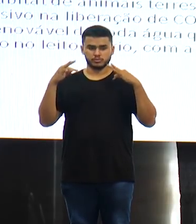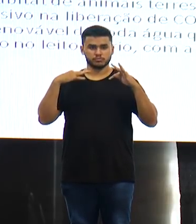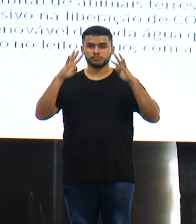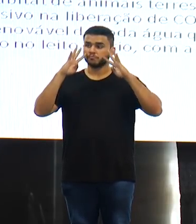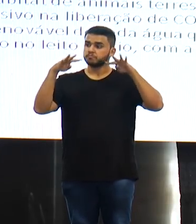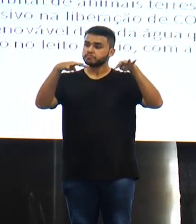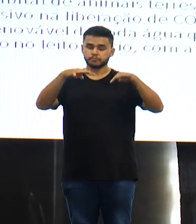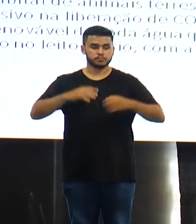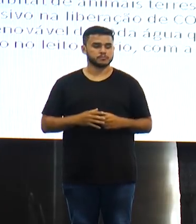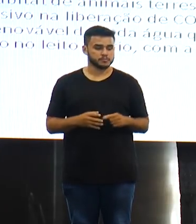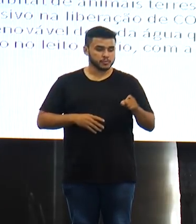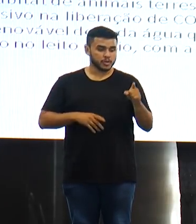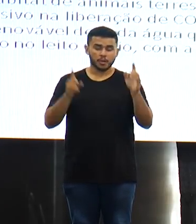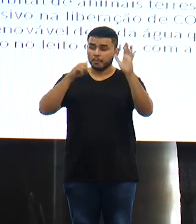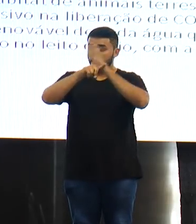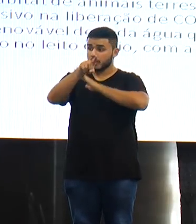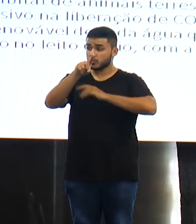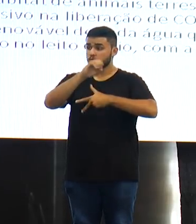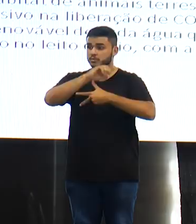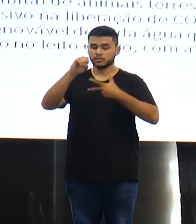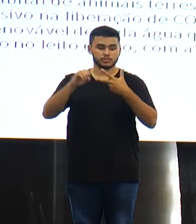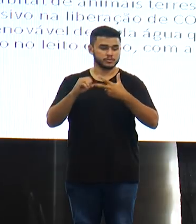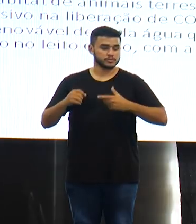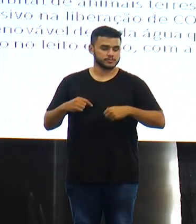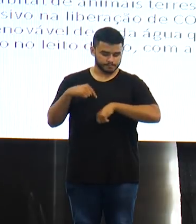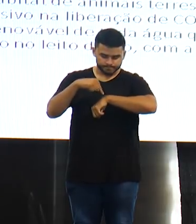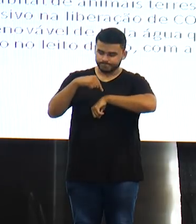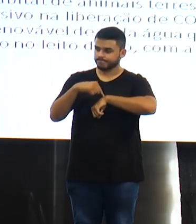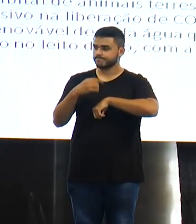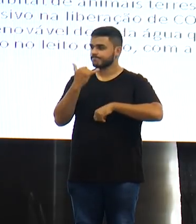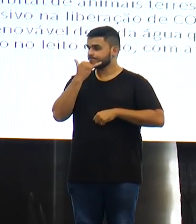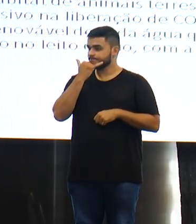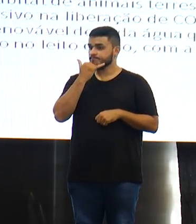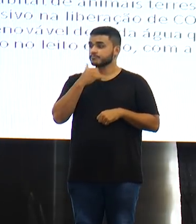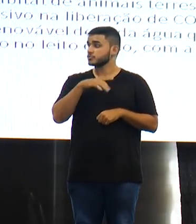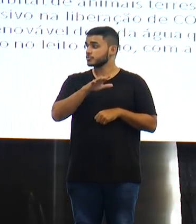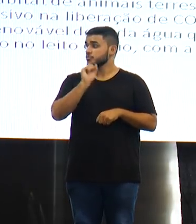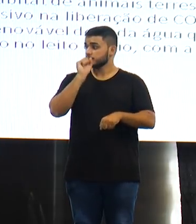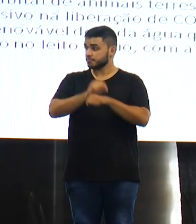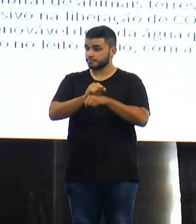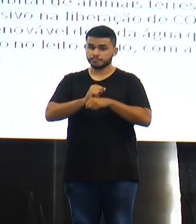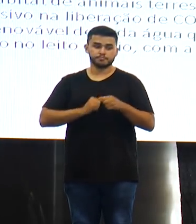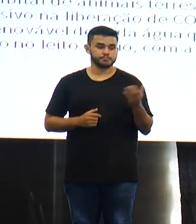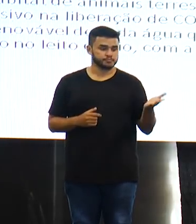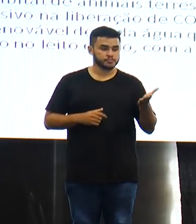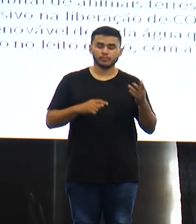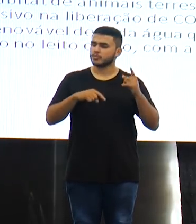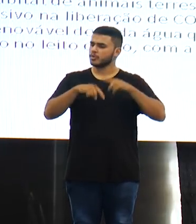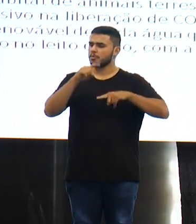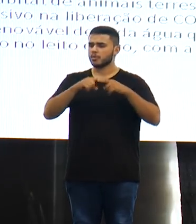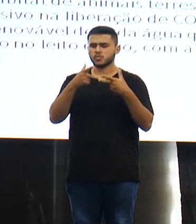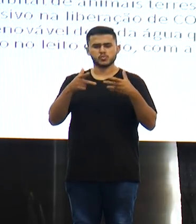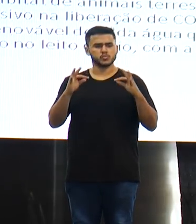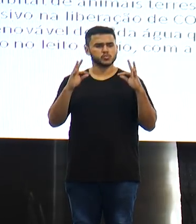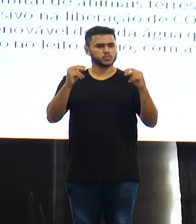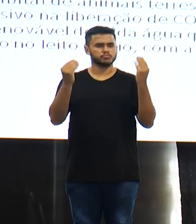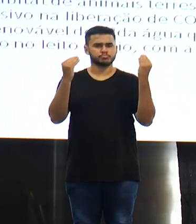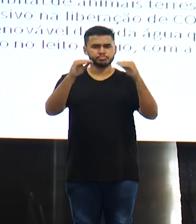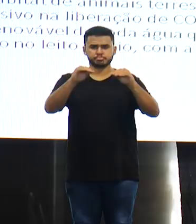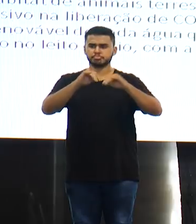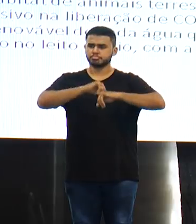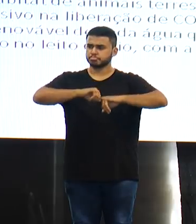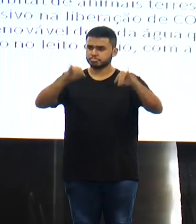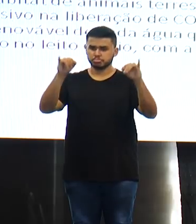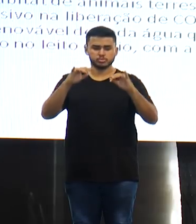gente falou. Pessoal, não dá para eu prosseguir, eu vou parar por aqui. Esse material vai estar todo aí, já está todo